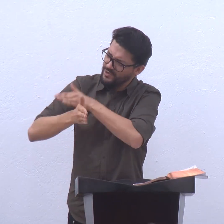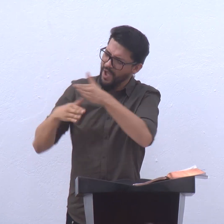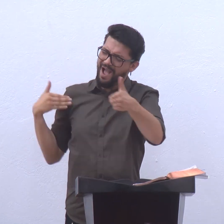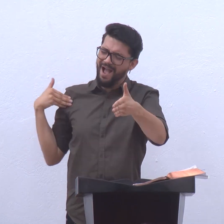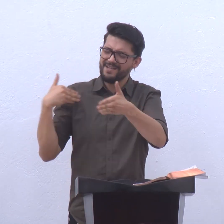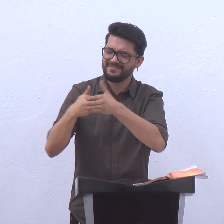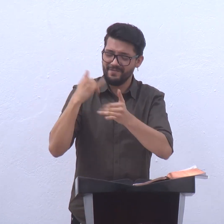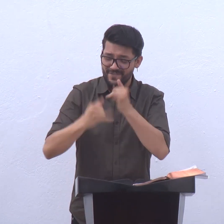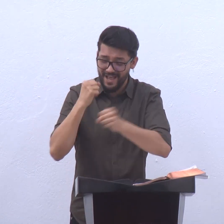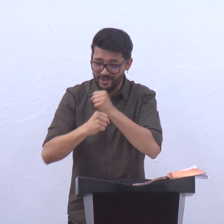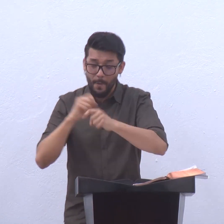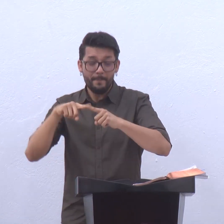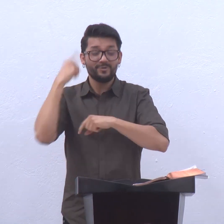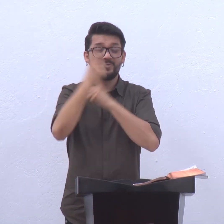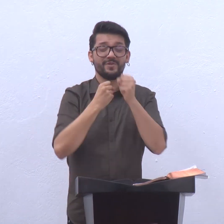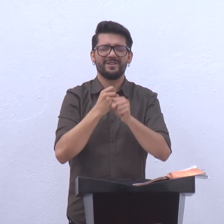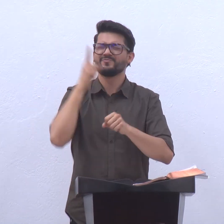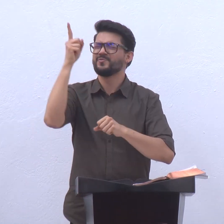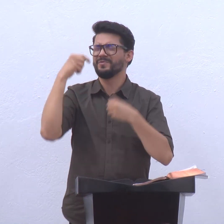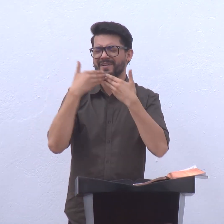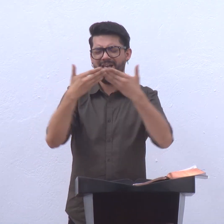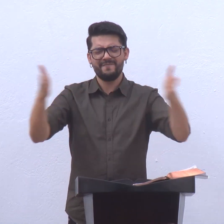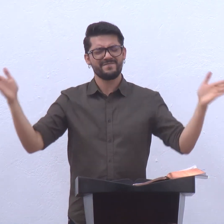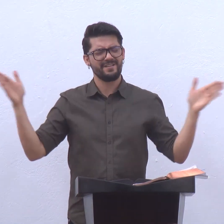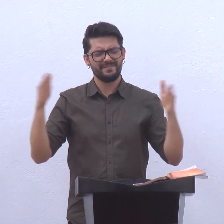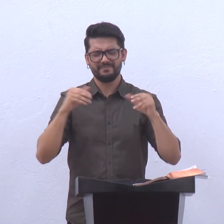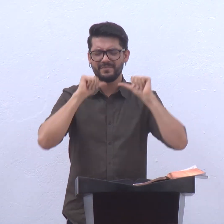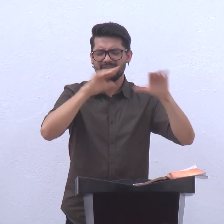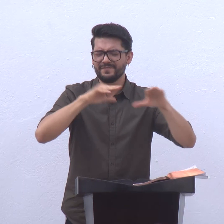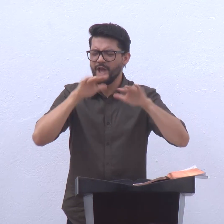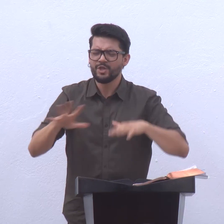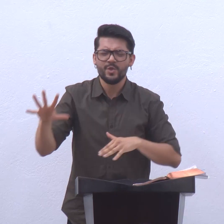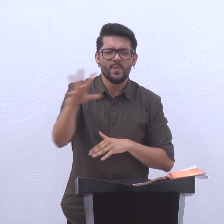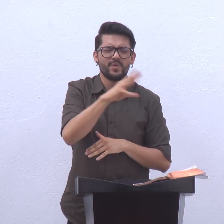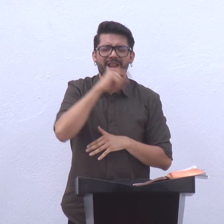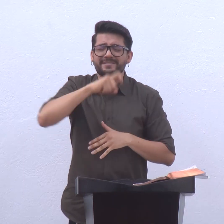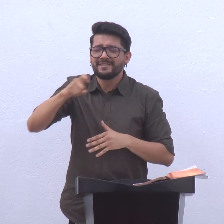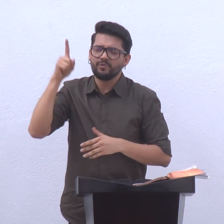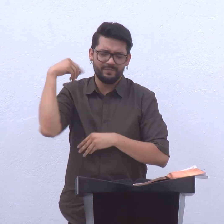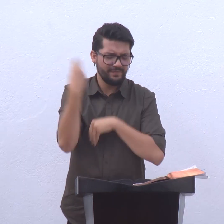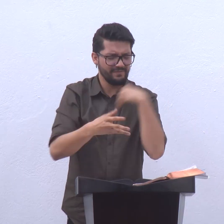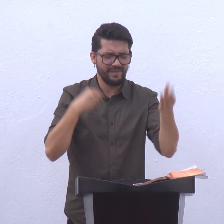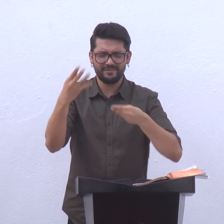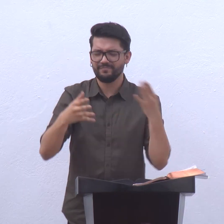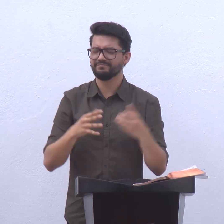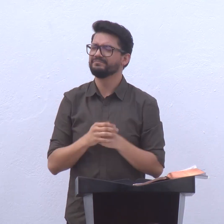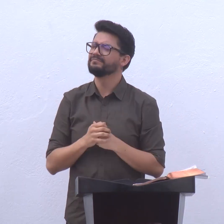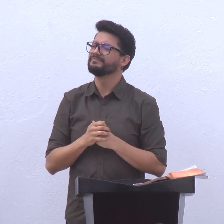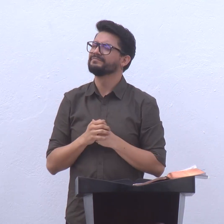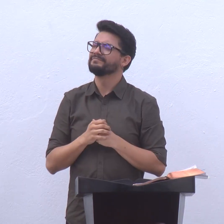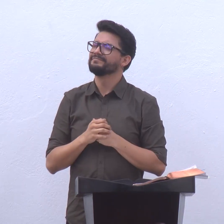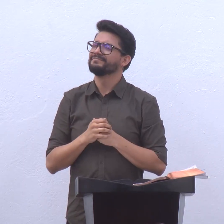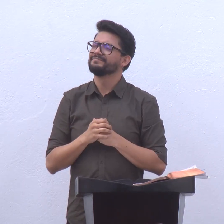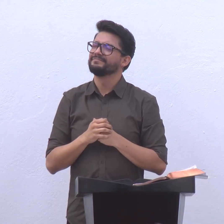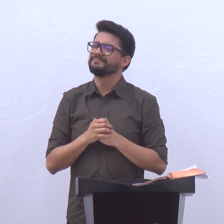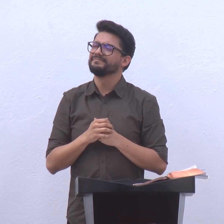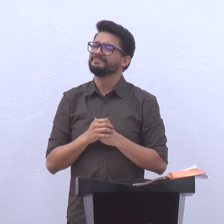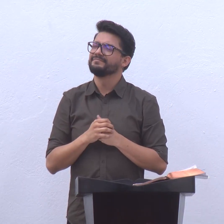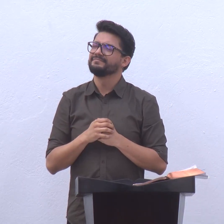palabra fiel y verdadera en nosotros. Hasta el próximo año tú abrirás puertas y tú sabrás por dónde entraremos. Tú eres el Dios de